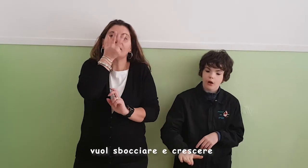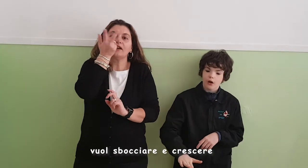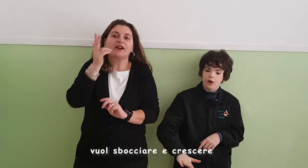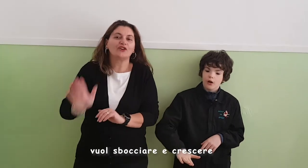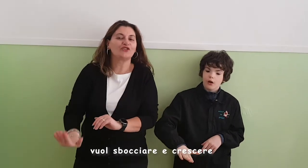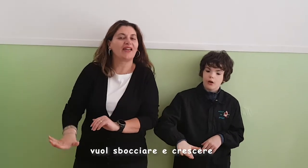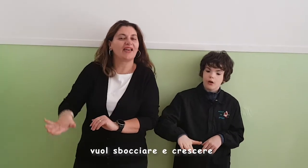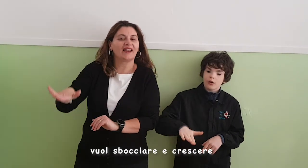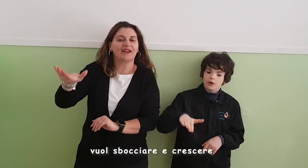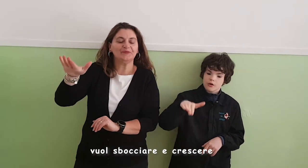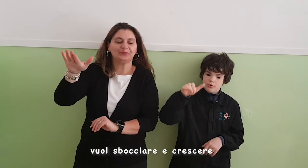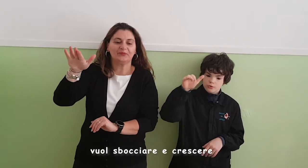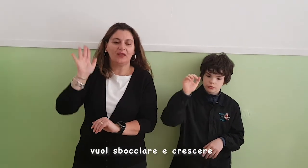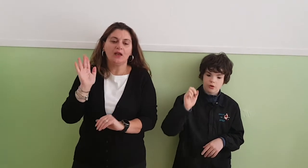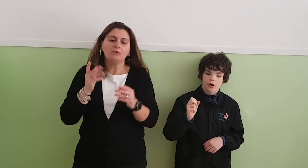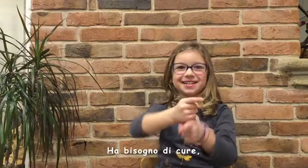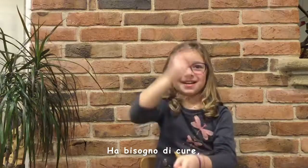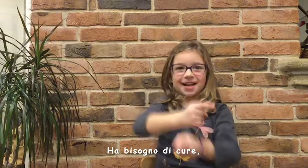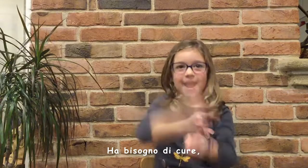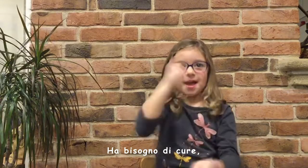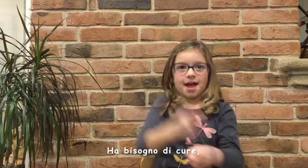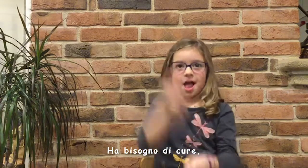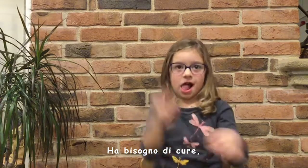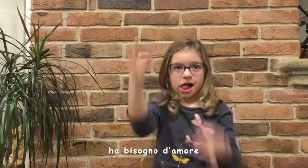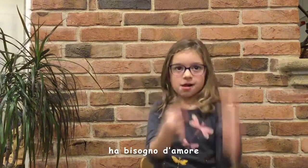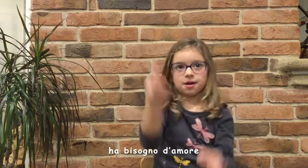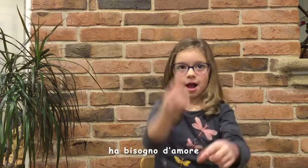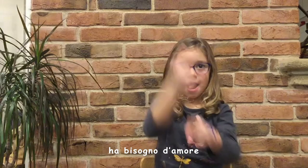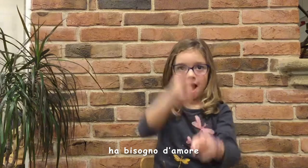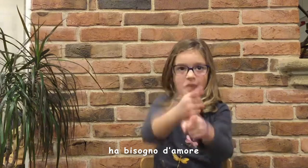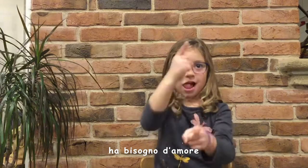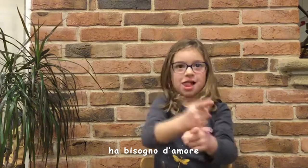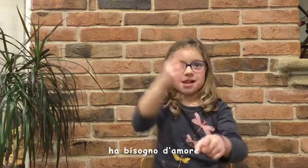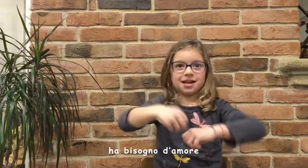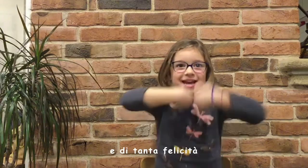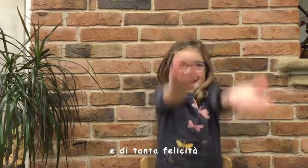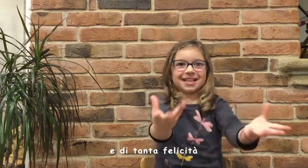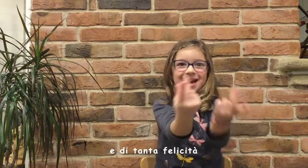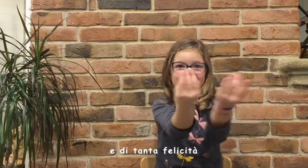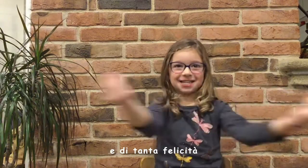sbocciare e crescere. Ha bisogno di cure, ha bisogno d'amore e di tanta